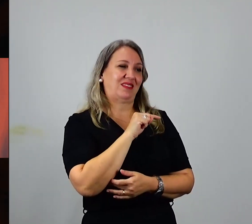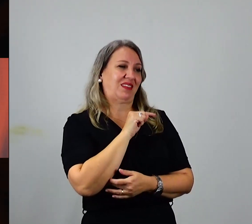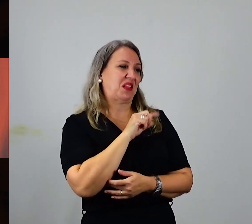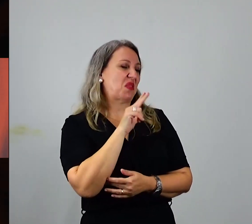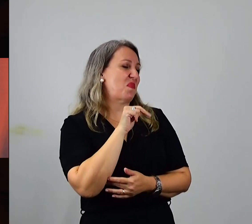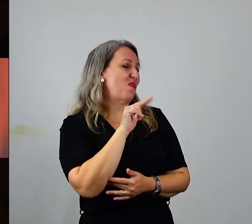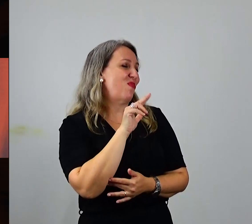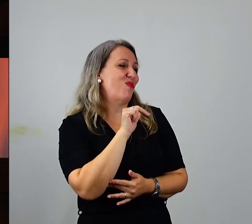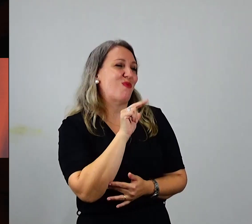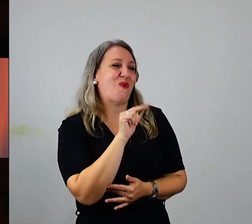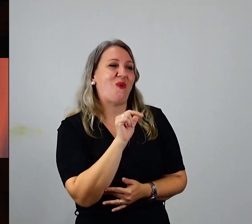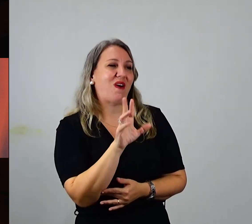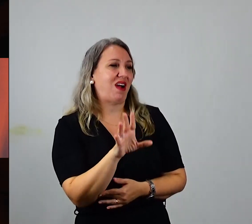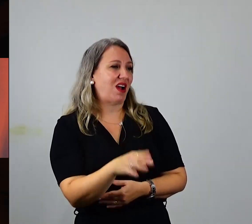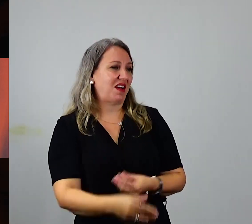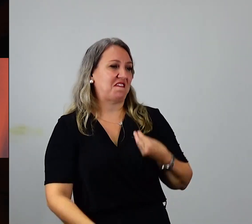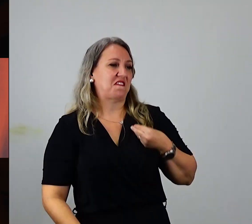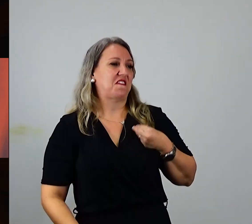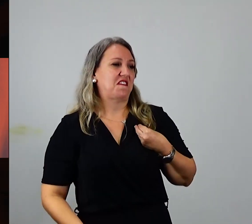Você nunca vai se livrar dela.